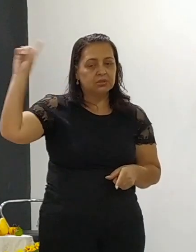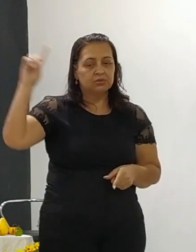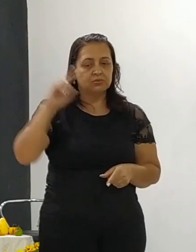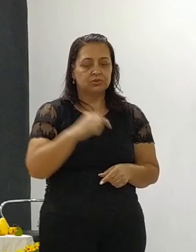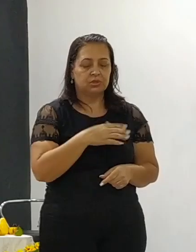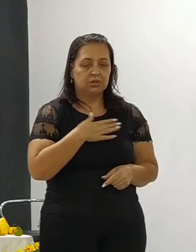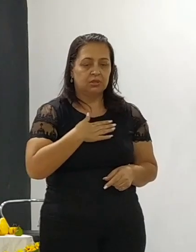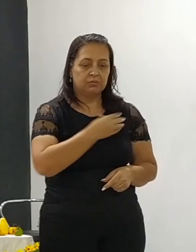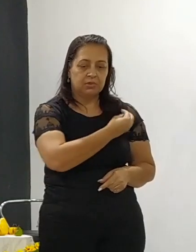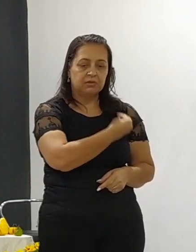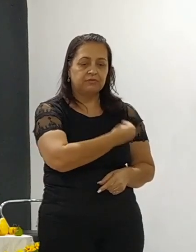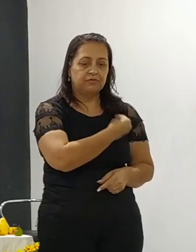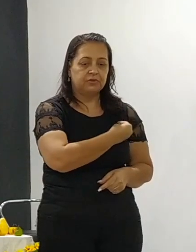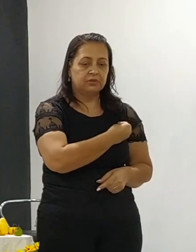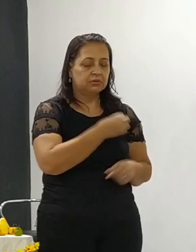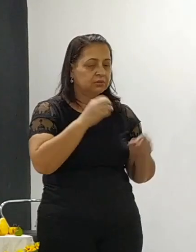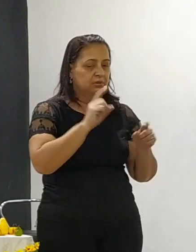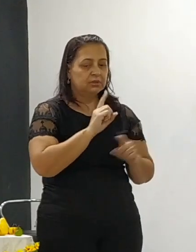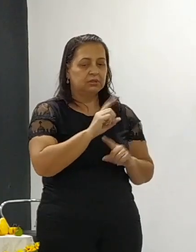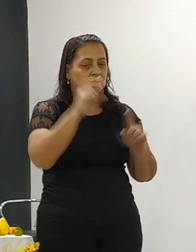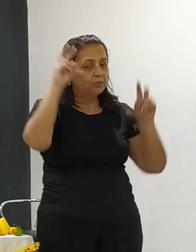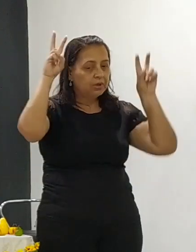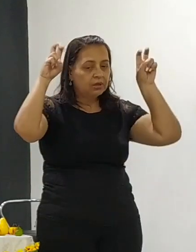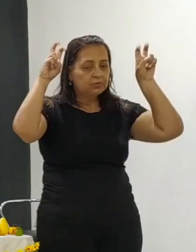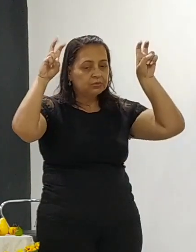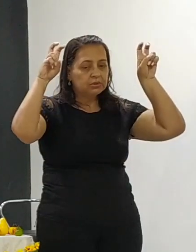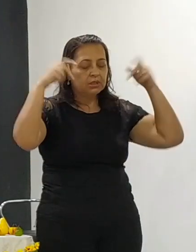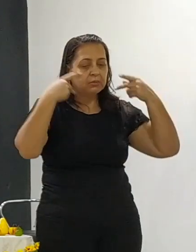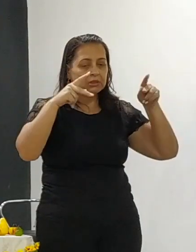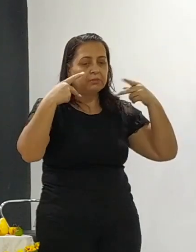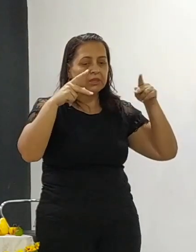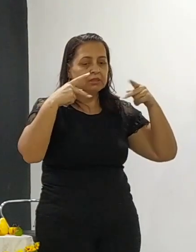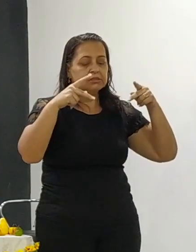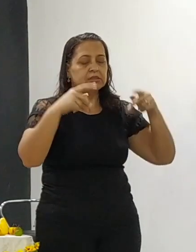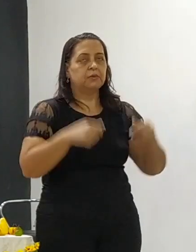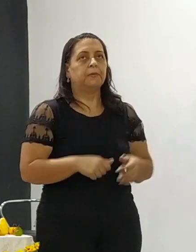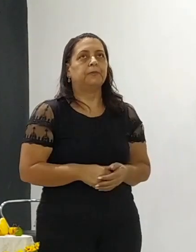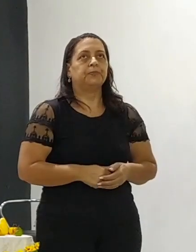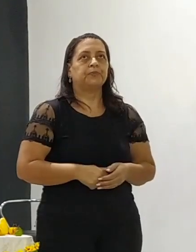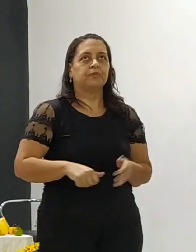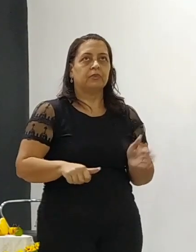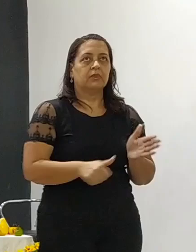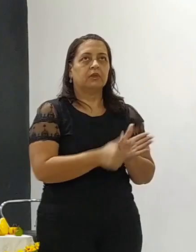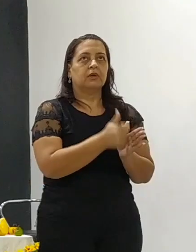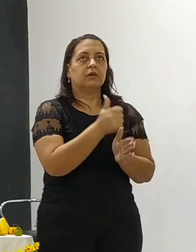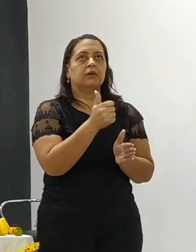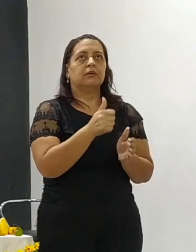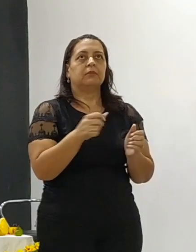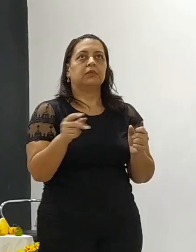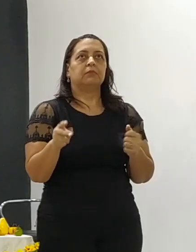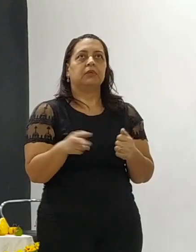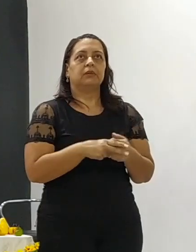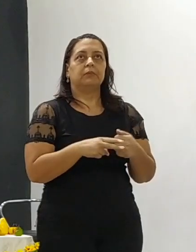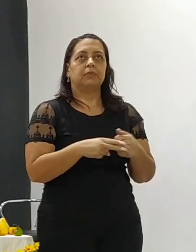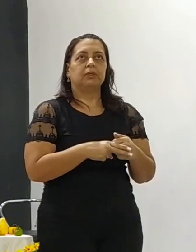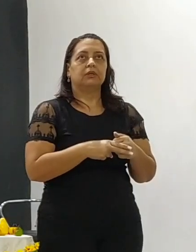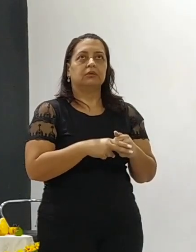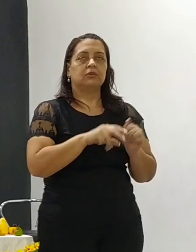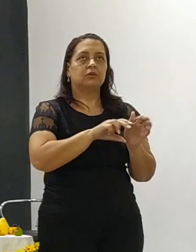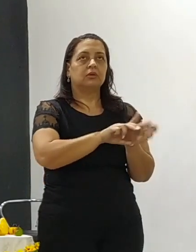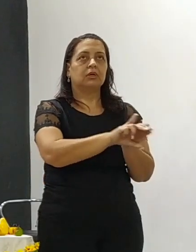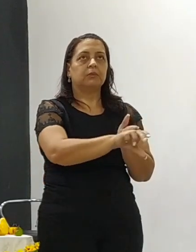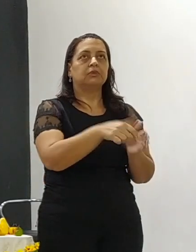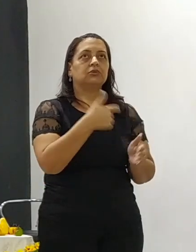mensagem, mas por causa disso tudo que foi falado lá em 1 Pedro, capítulo de número 2,